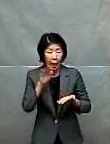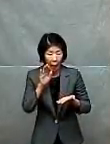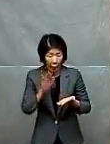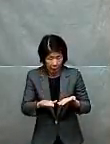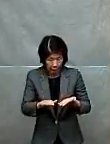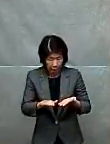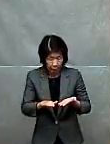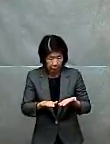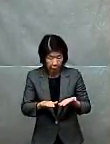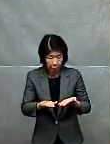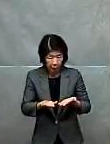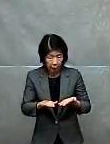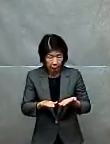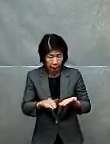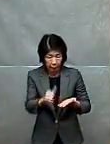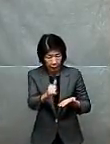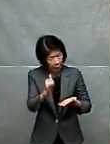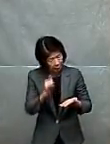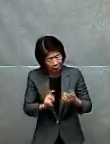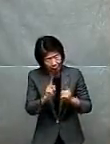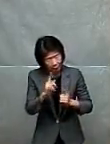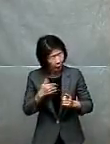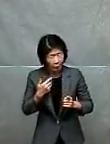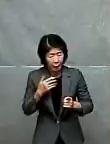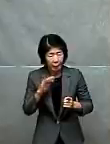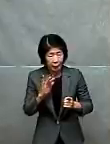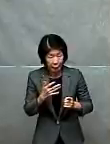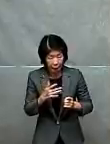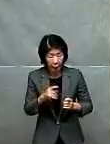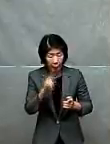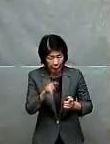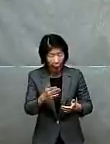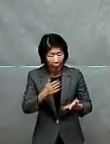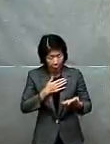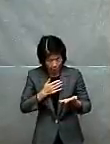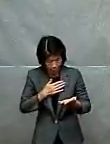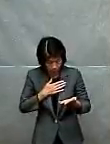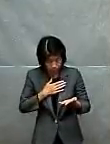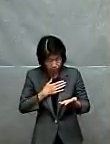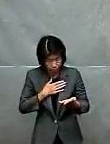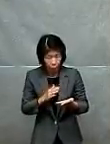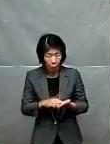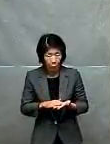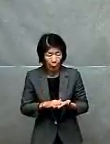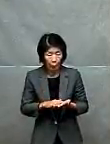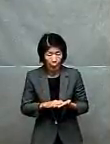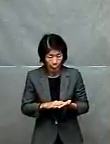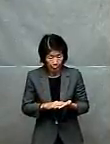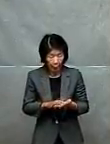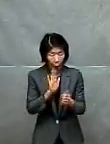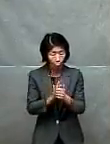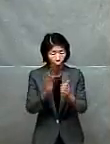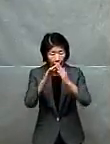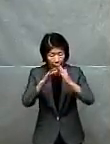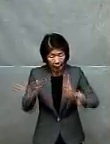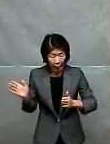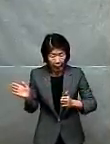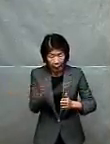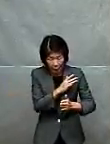って、電話だったのかもしれませんけれども、それで分かりましたということでうちの後援会が支